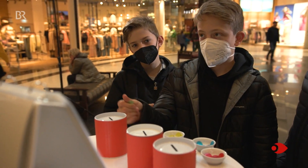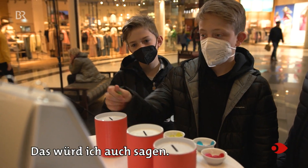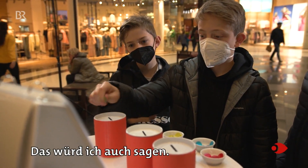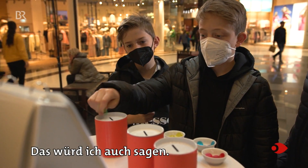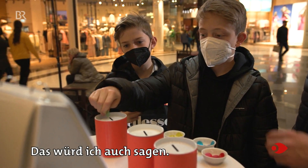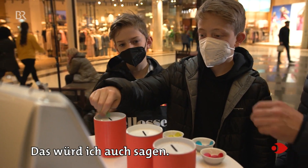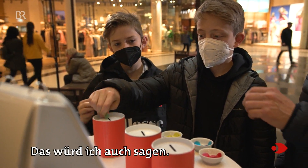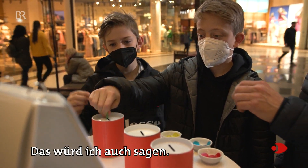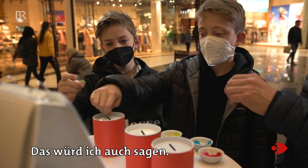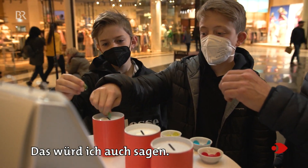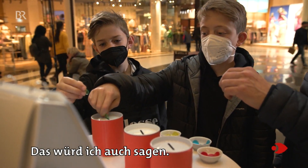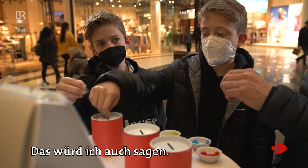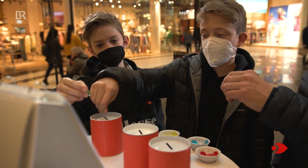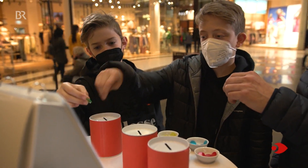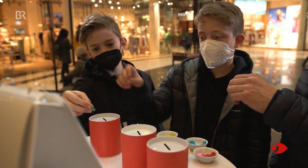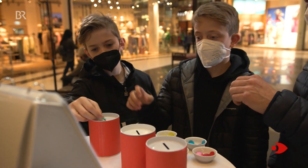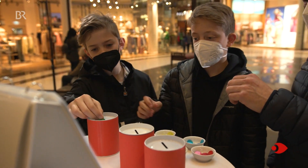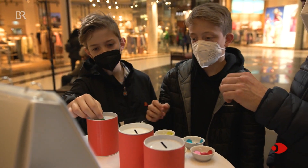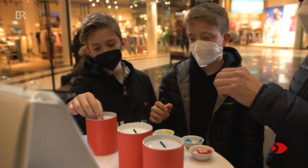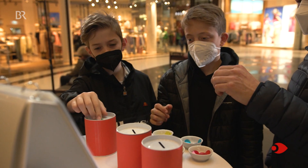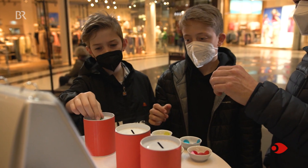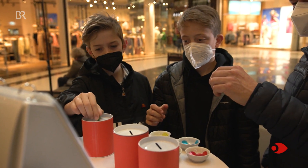10. Das würde ich, glaube ich, auch sagen. Ja.